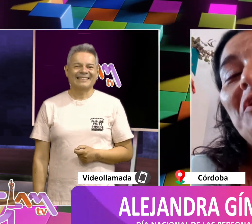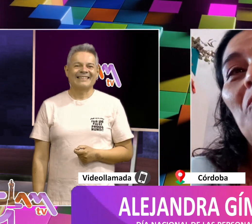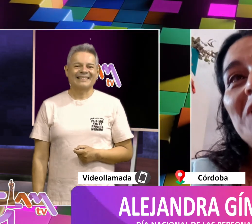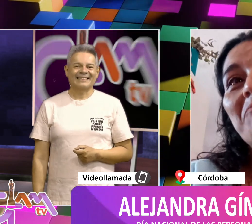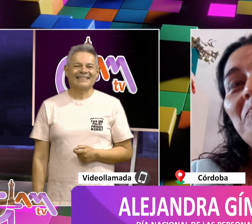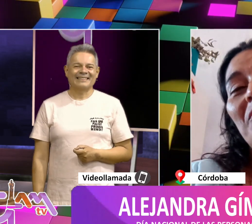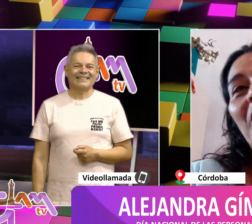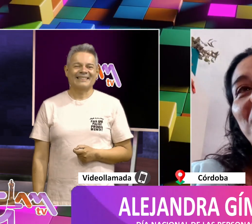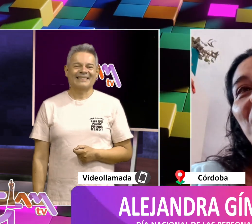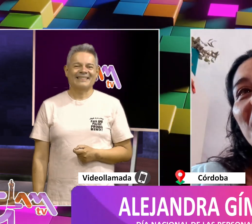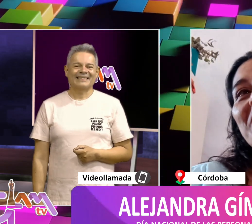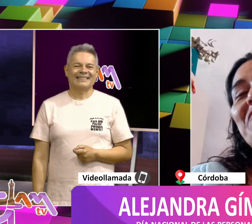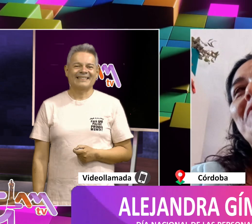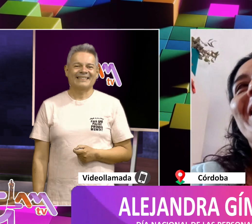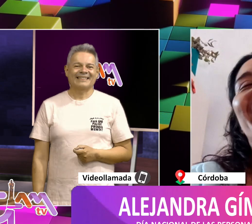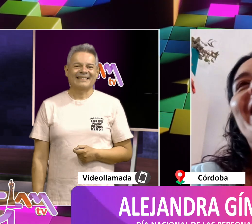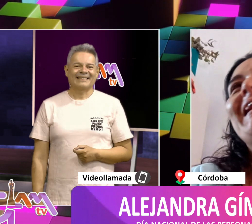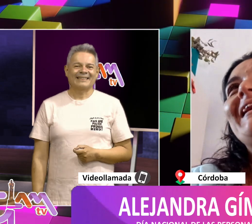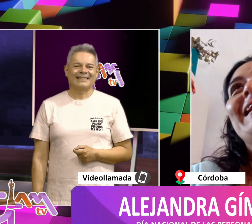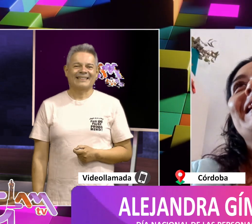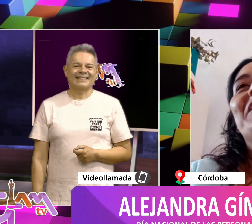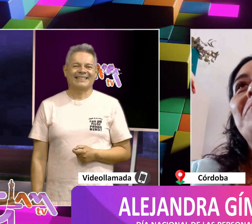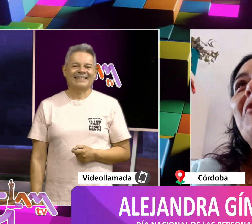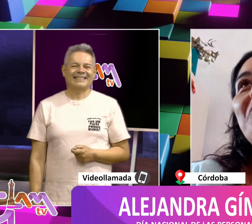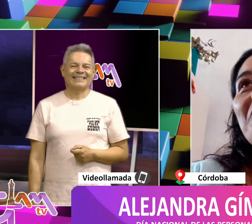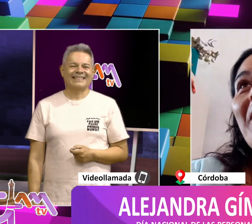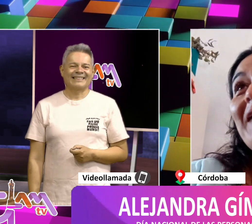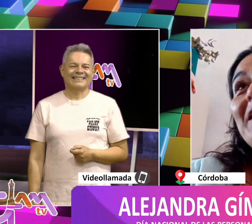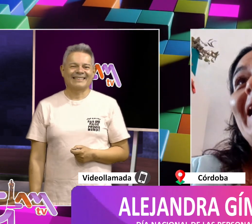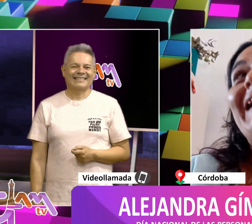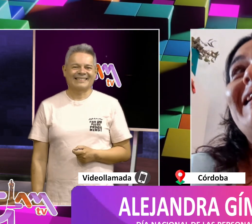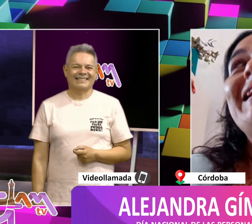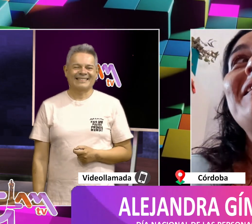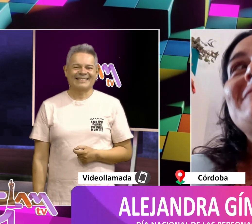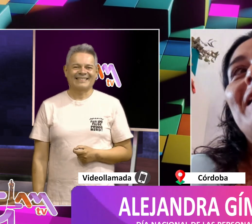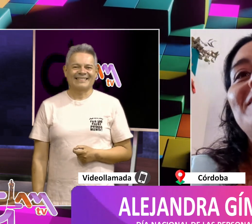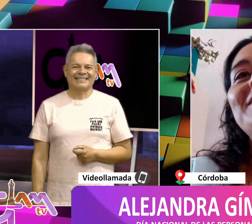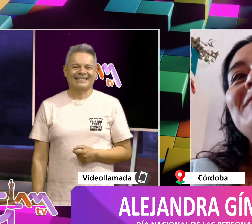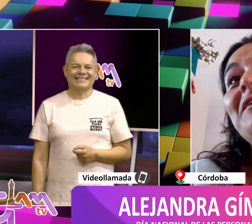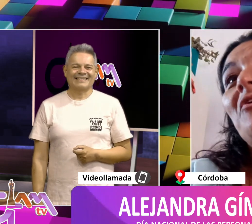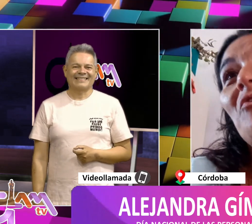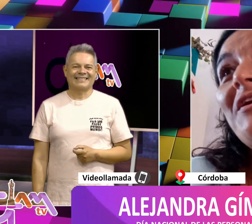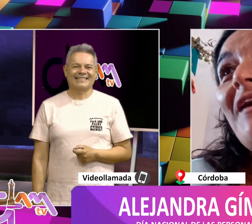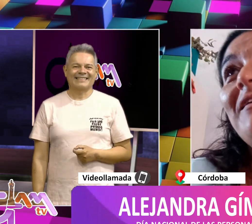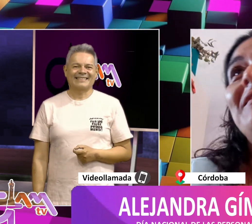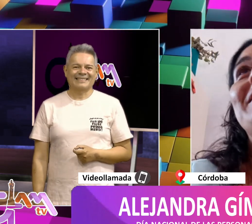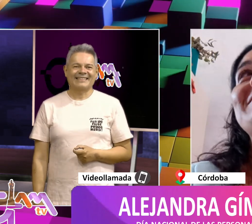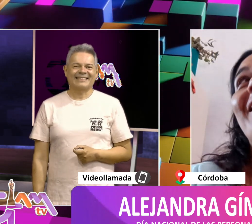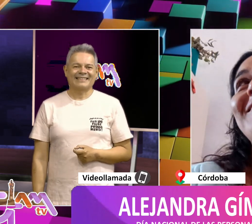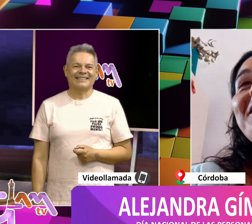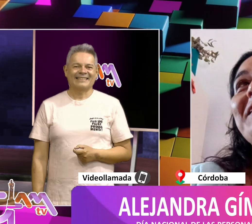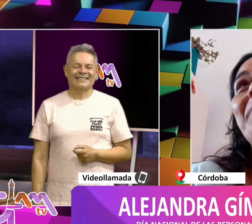nosotros escuchábamos por los auriculares fue una cara que no me lo olvido más, de la alegría de sentirse incluida,